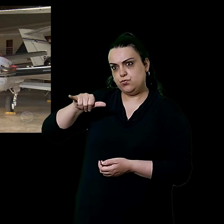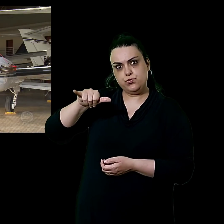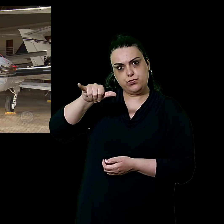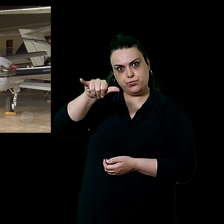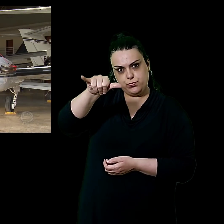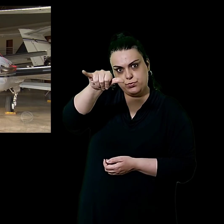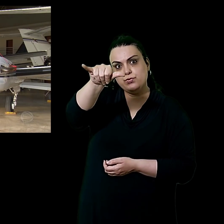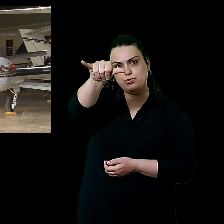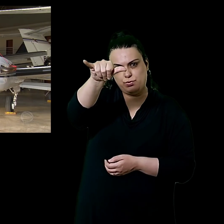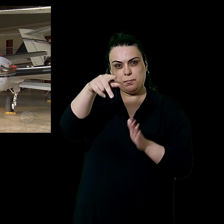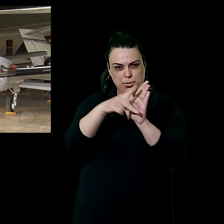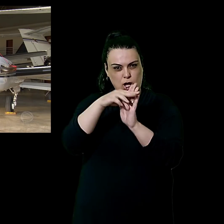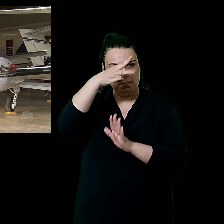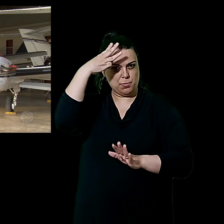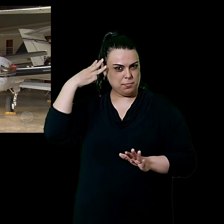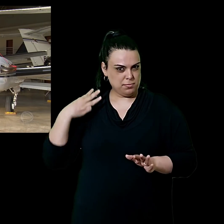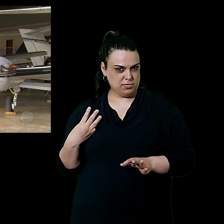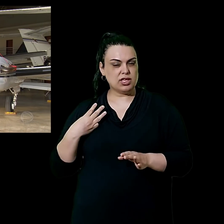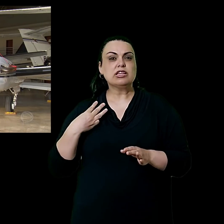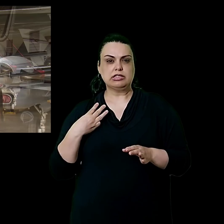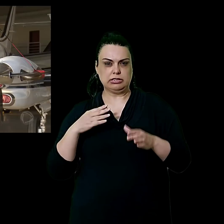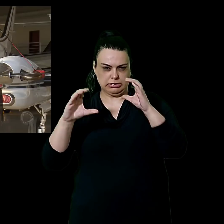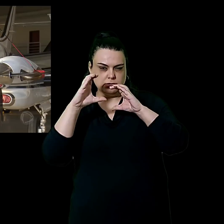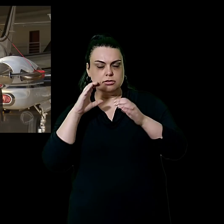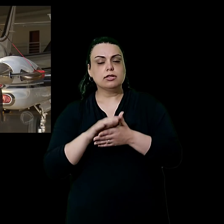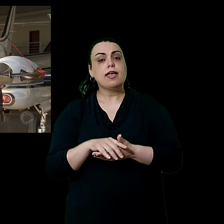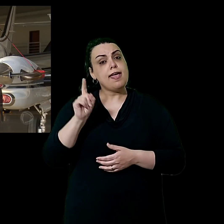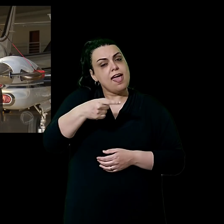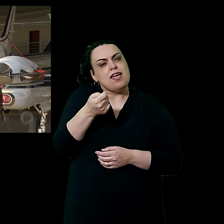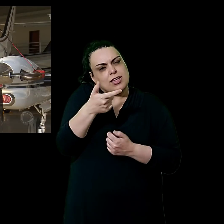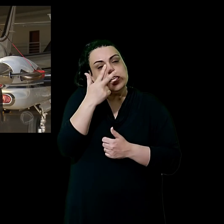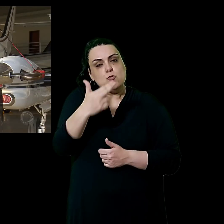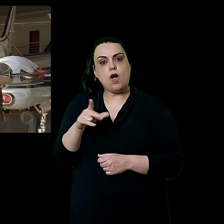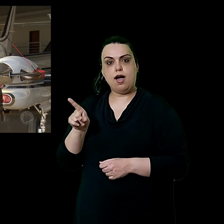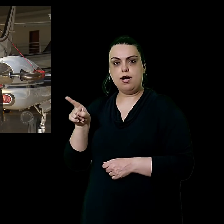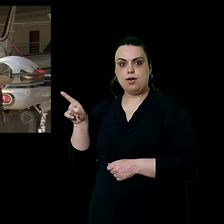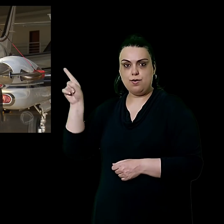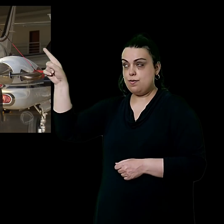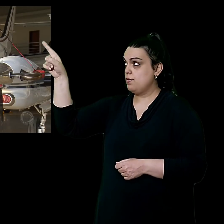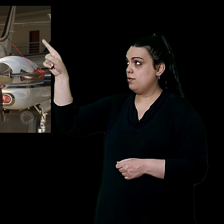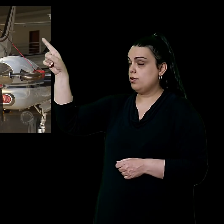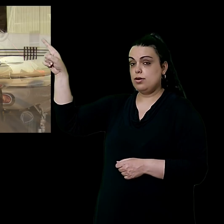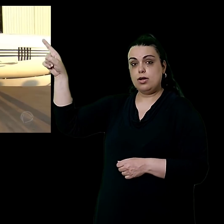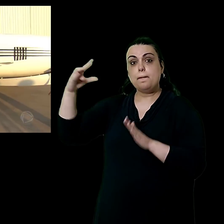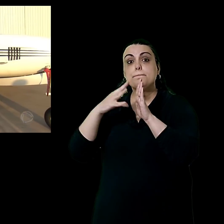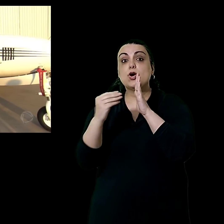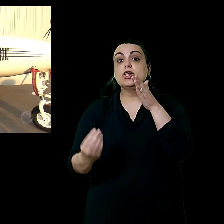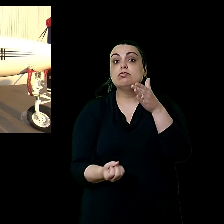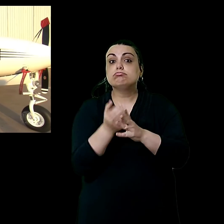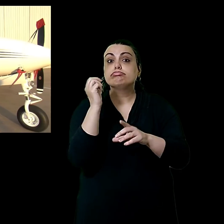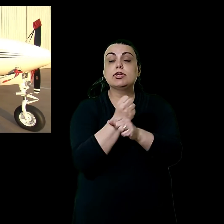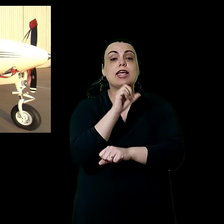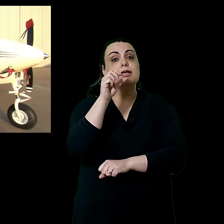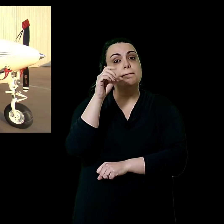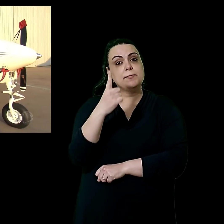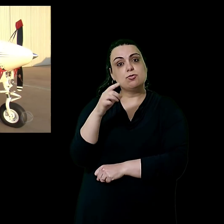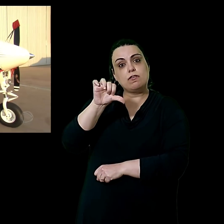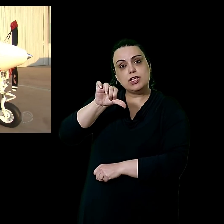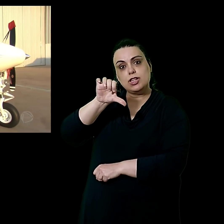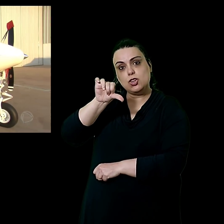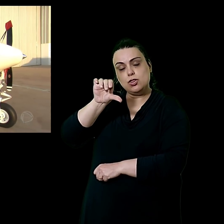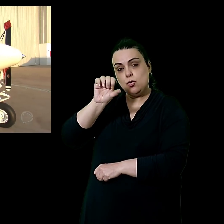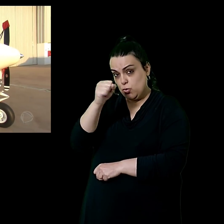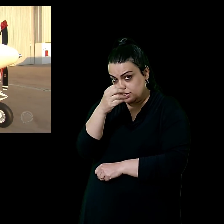O avião que levava a cantora e a equipe era como esse, um modelo construído na década de 80 e que